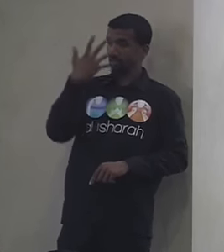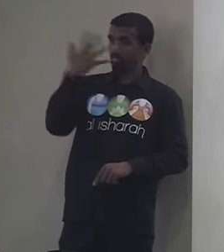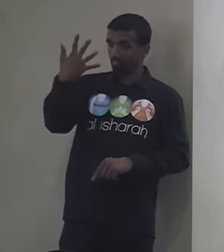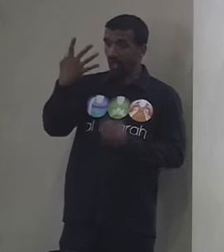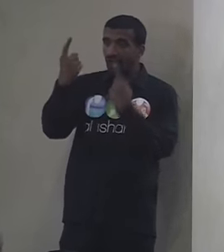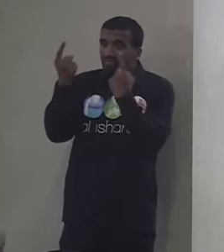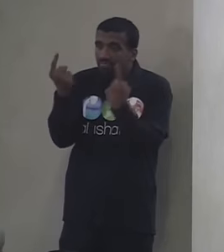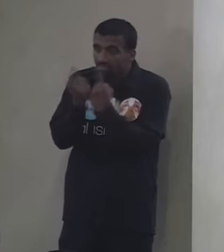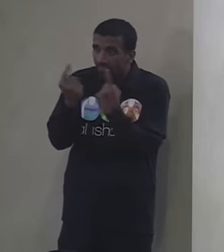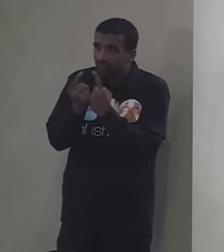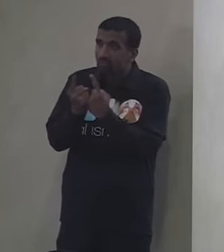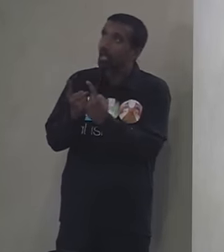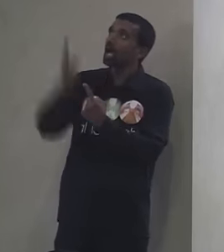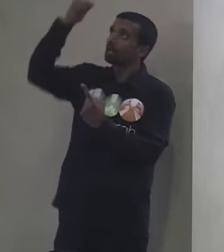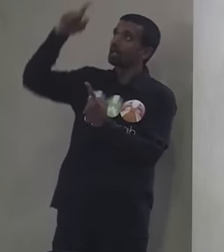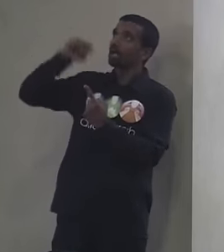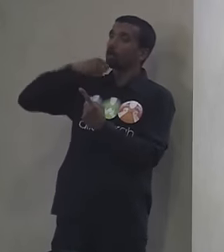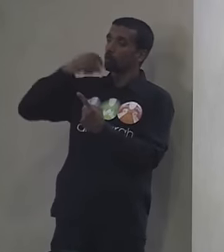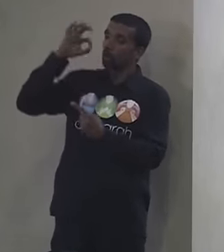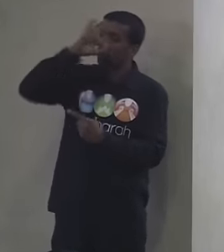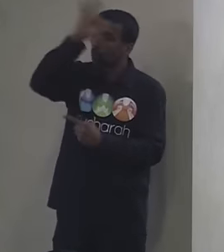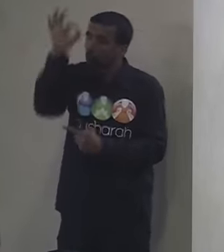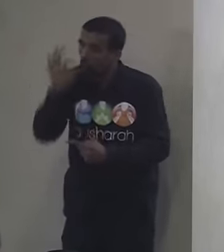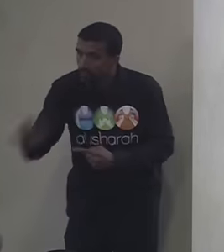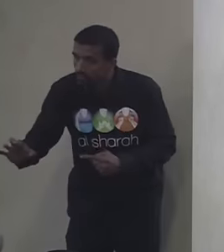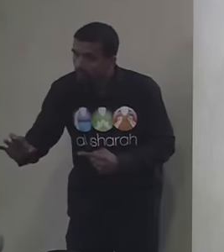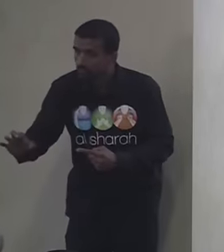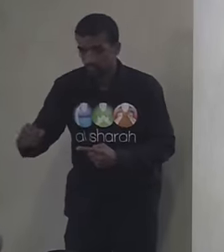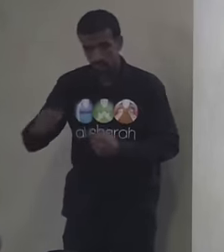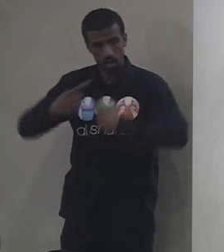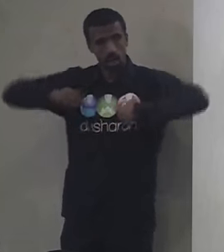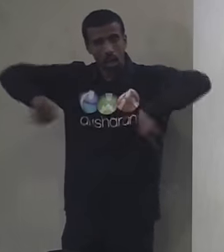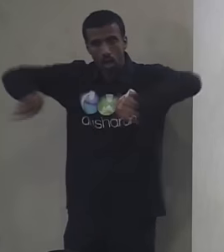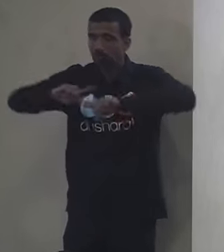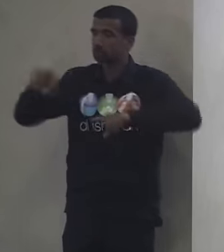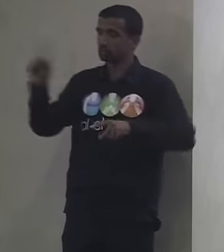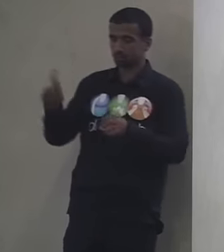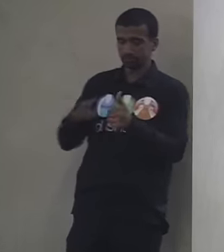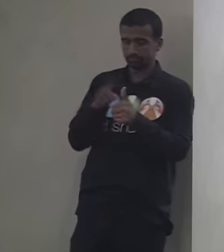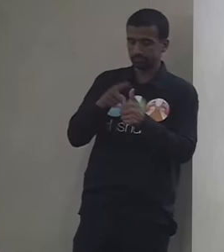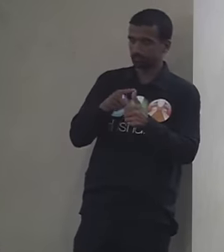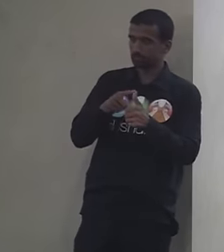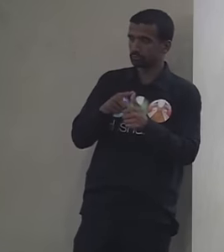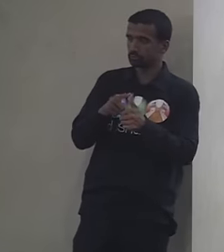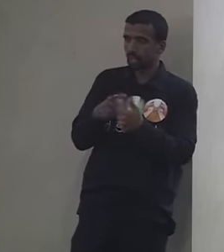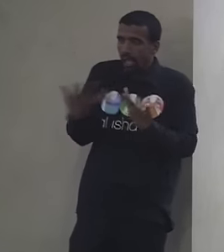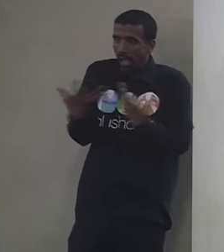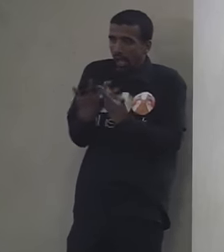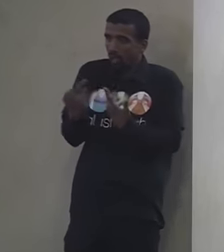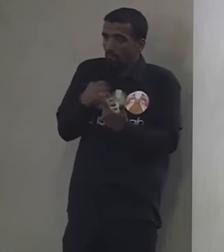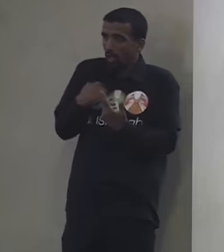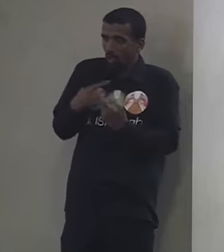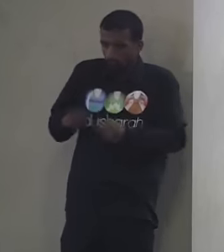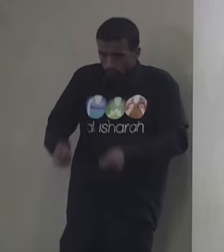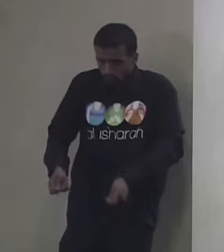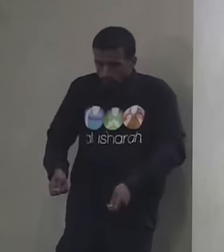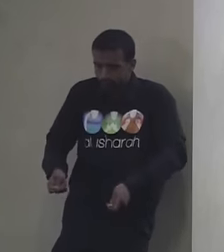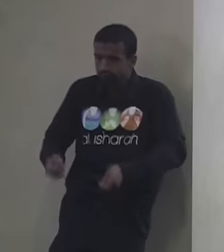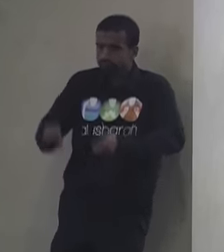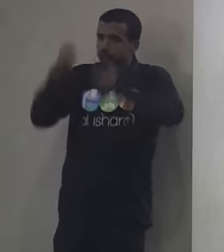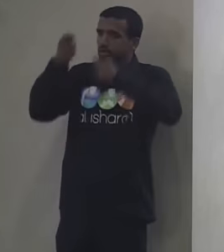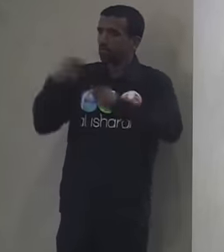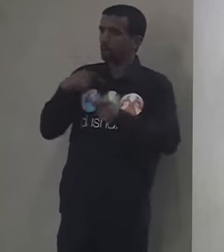about. And he says, عن عمرك فيما أفنيت. What did you spend your youth in? What did you spend your life